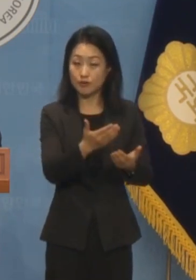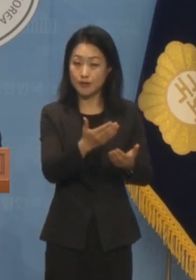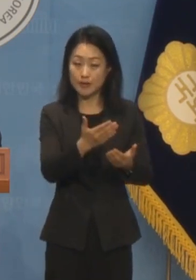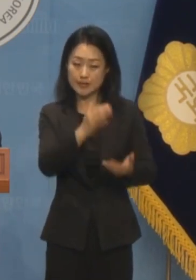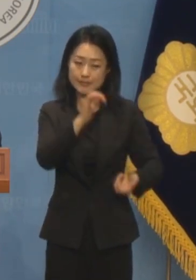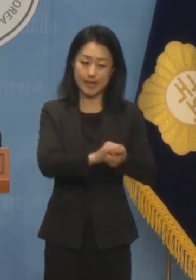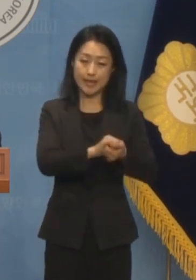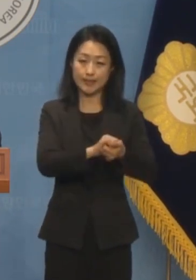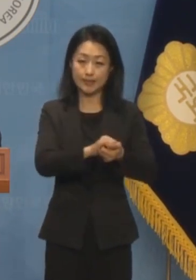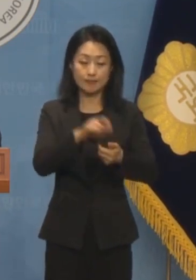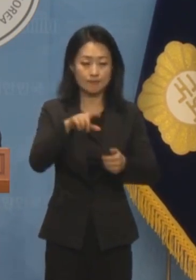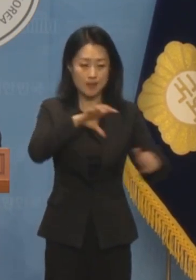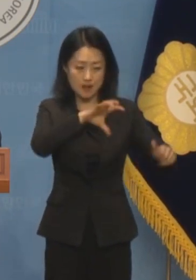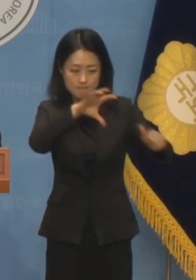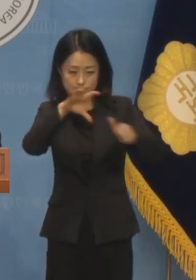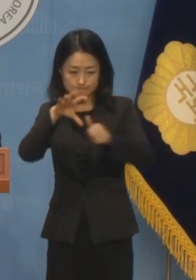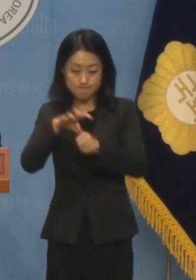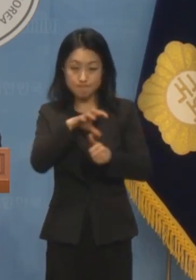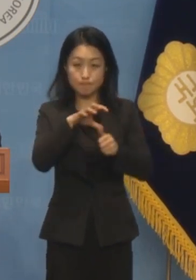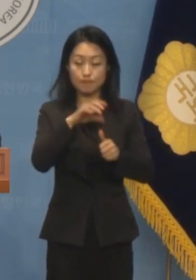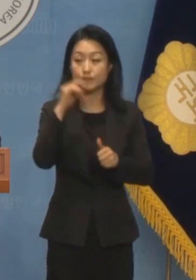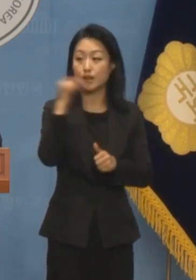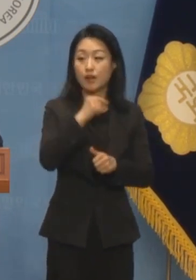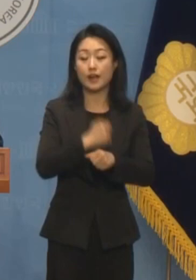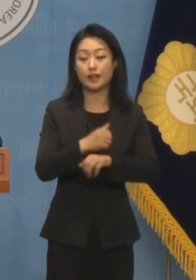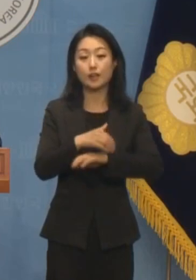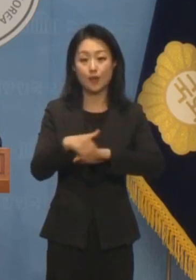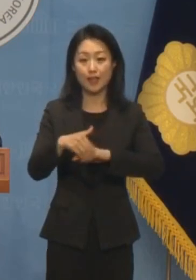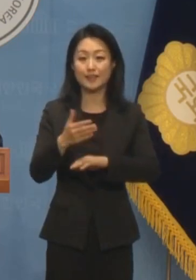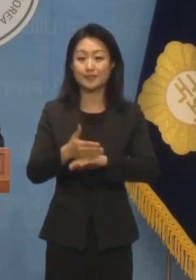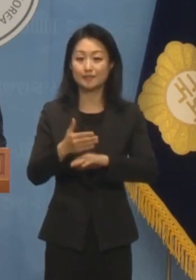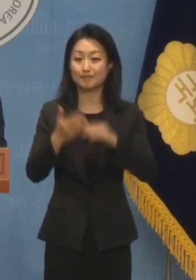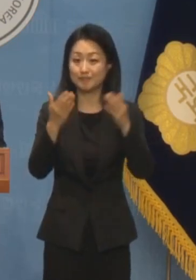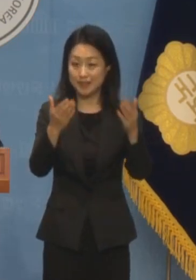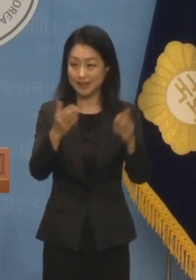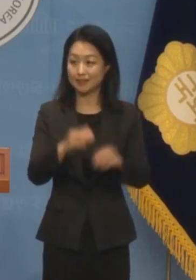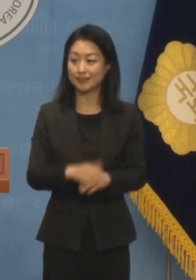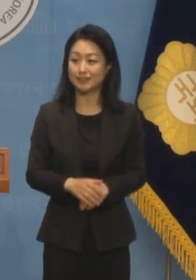감면의 통제 실효성을 높이고자 합니다. 감사합니다.